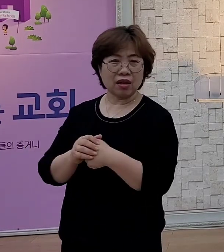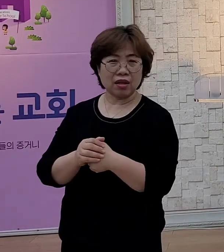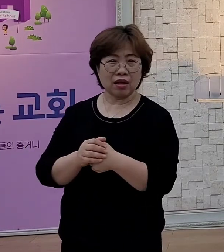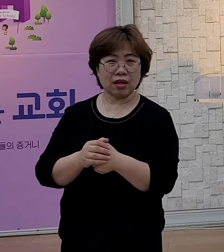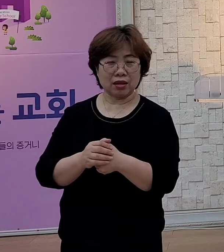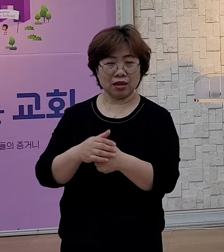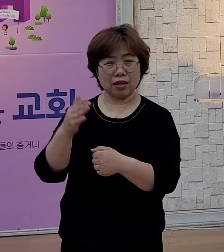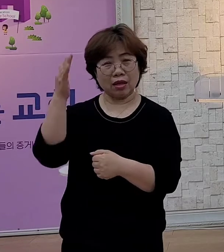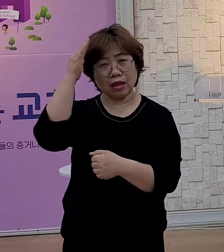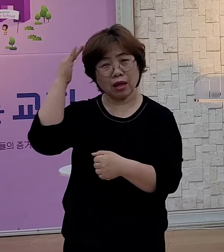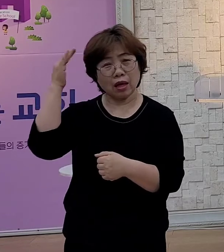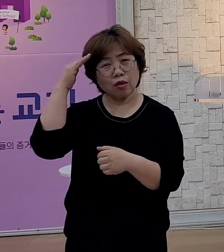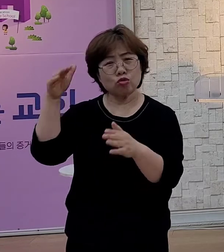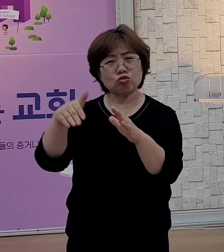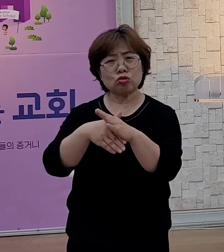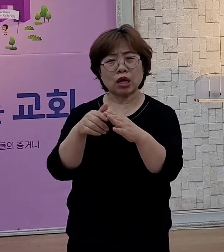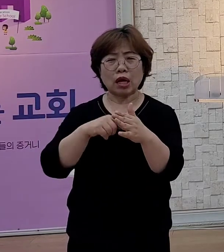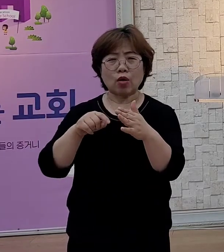나라를.